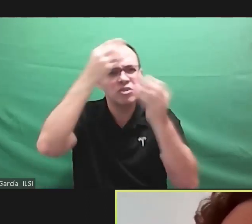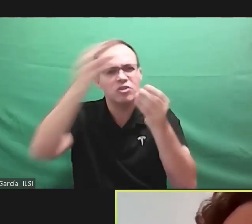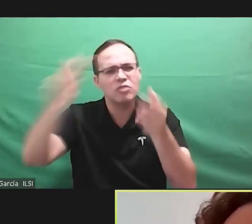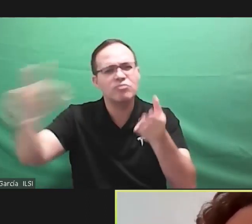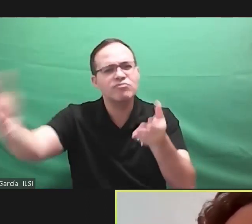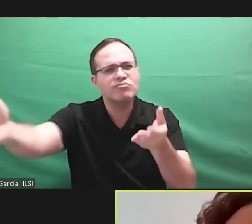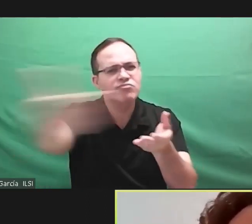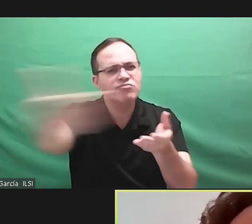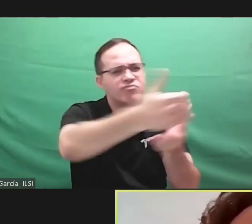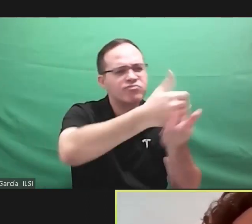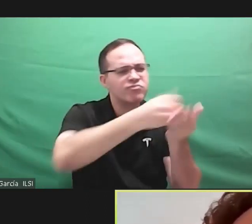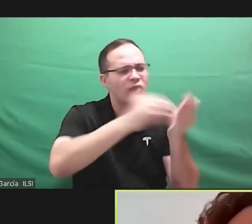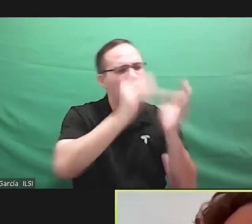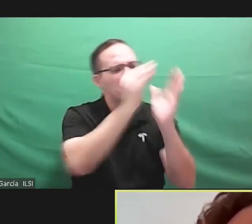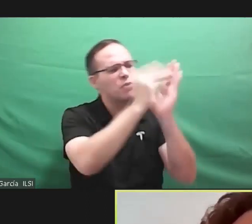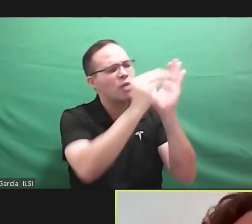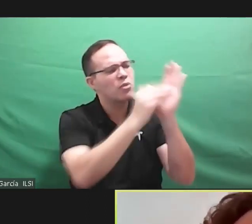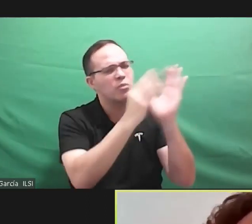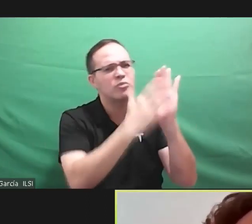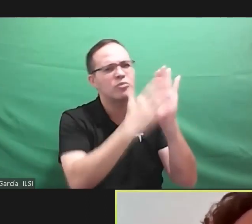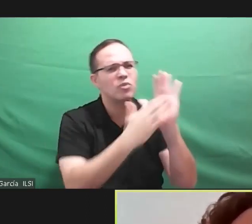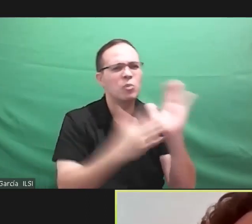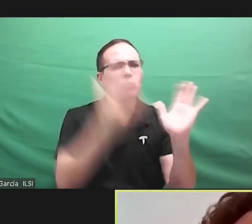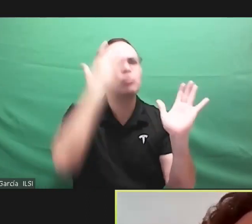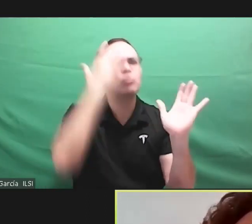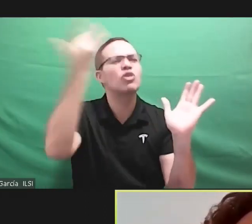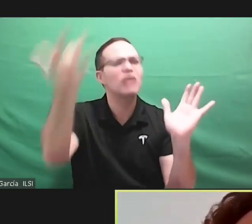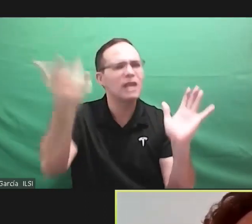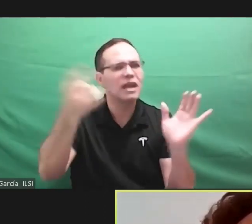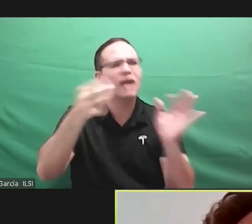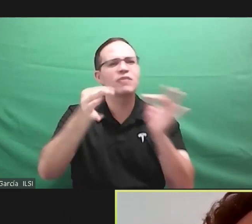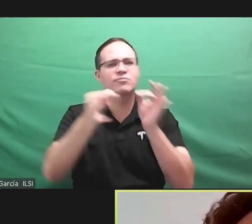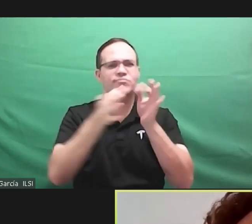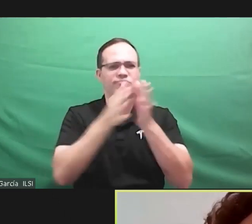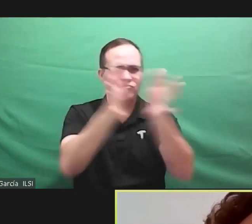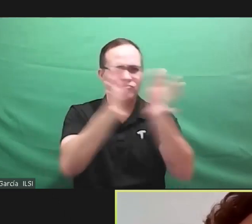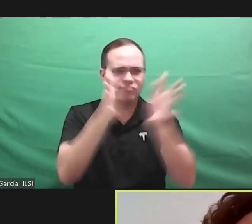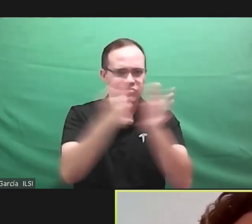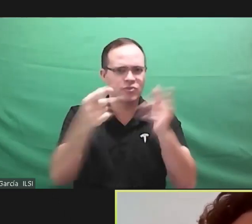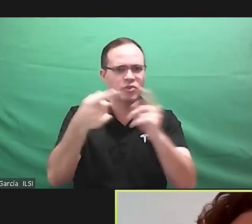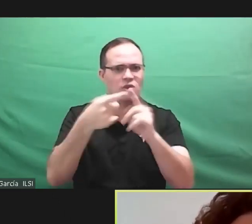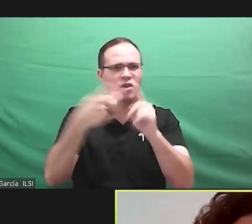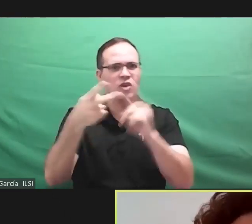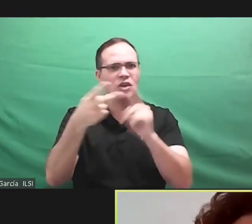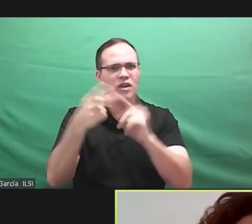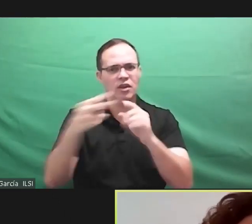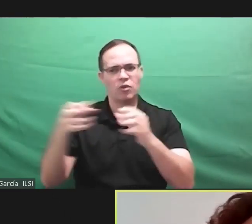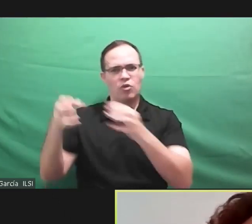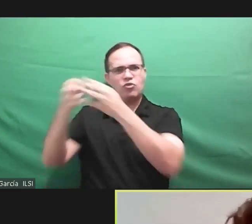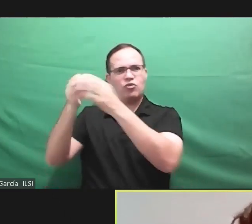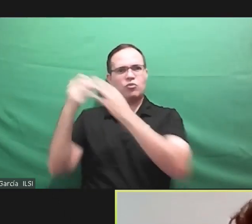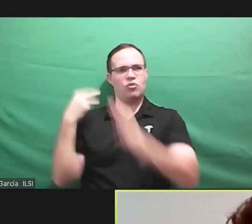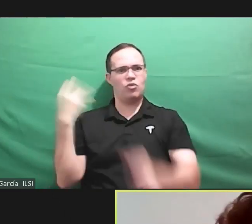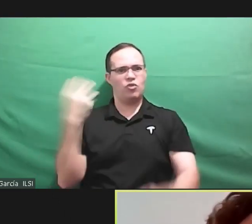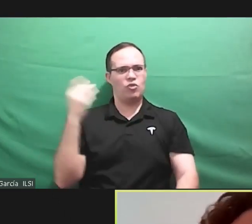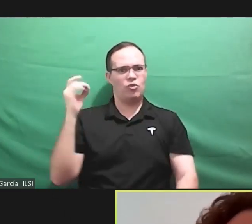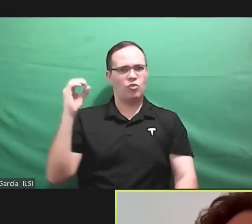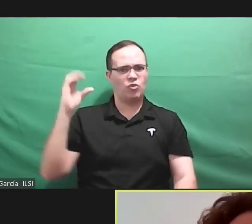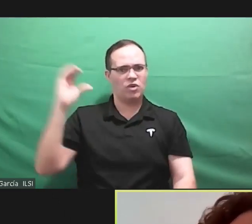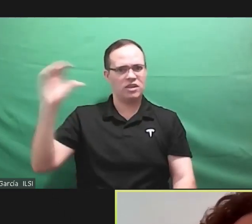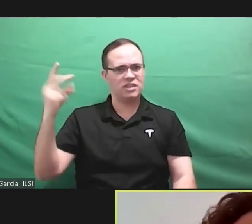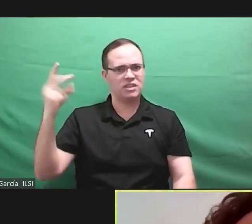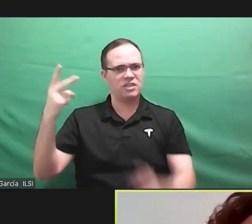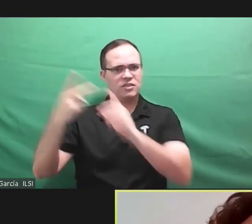humanitarios. Describir un poquito la estructura y las preguntas del Grupo de Washington, las diferencias